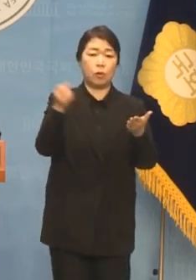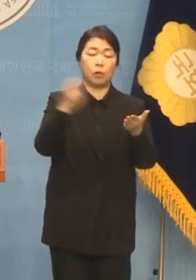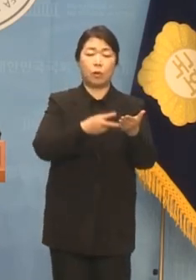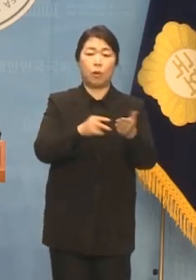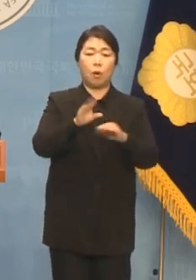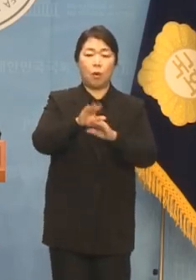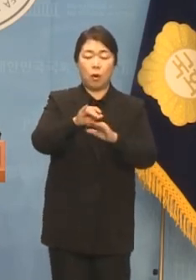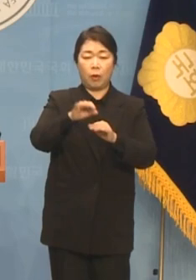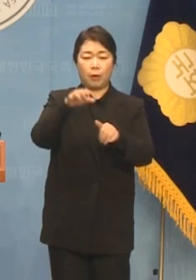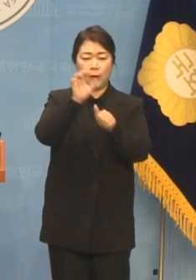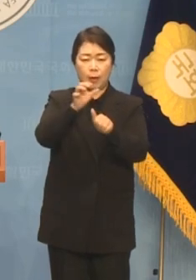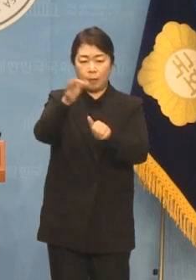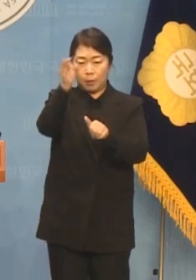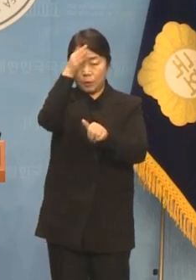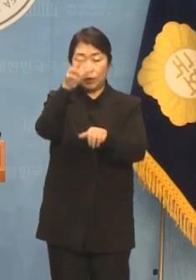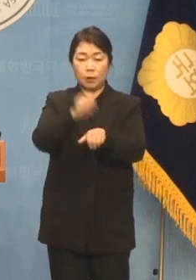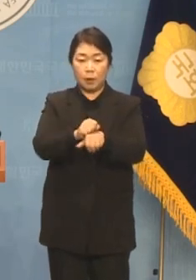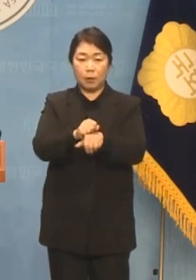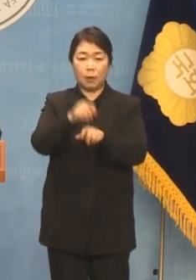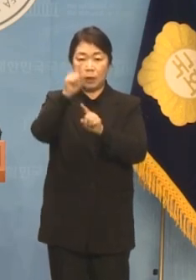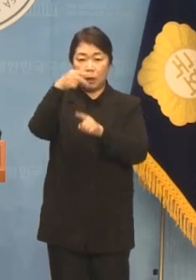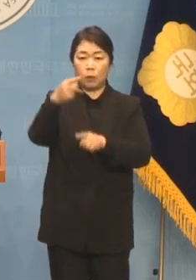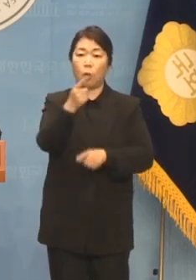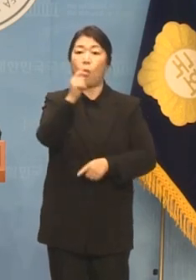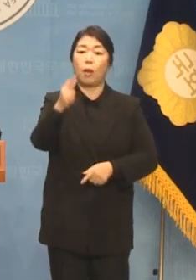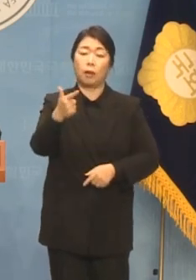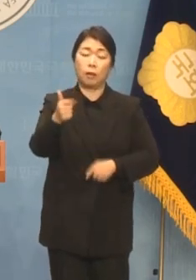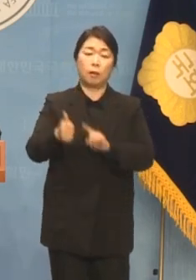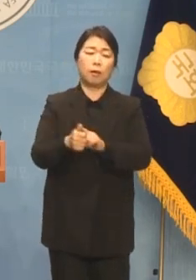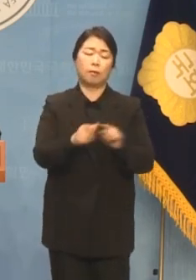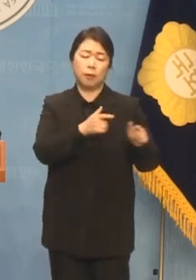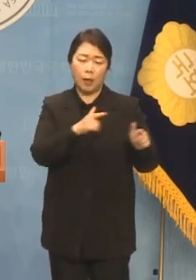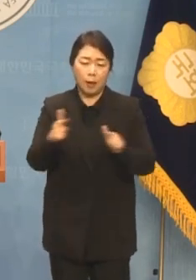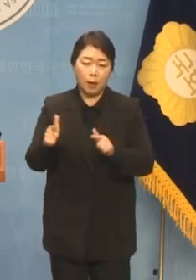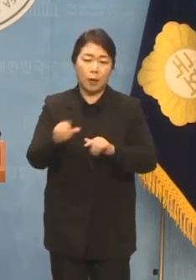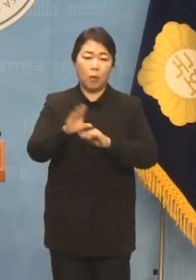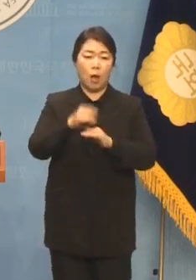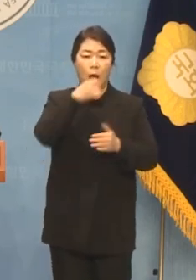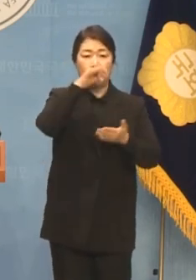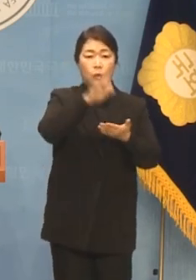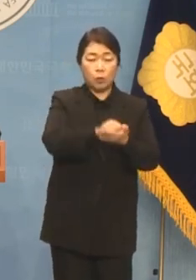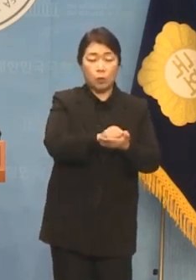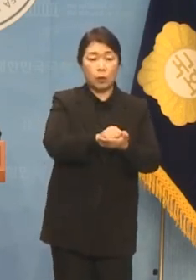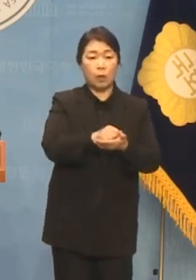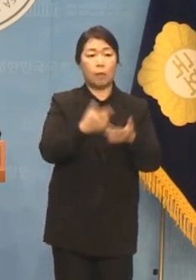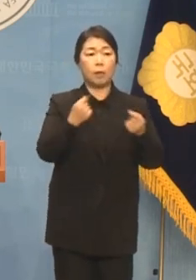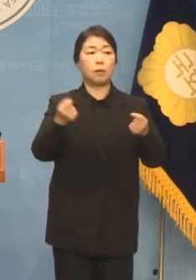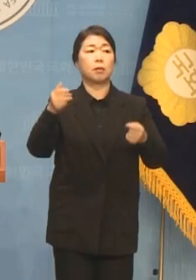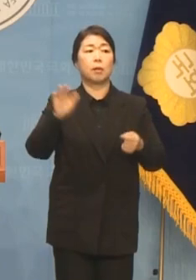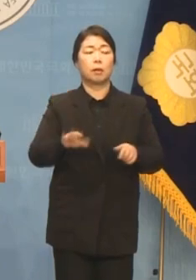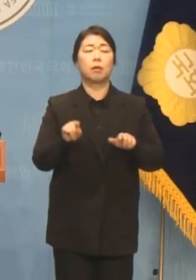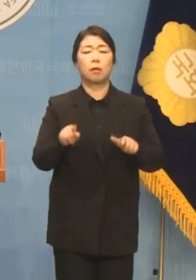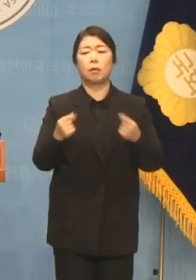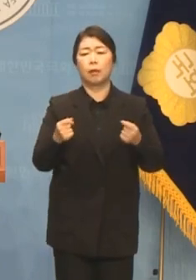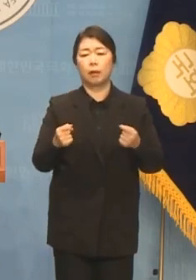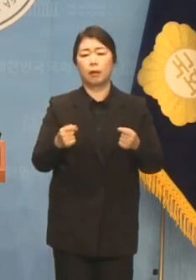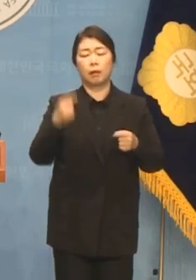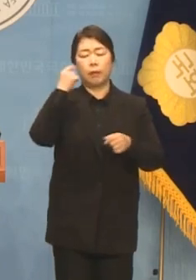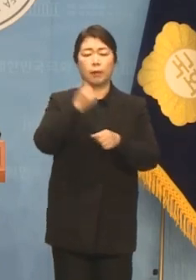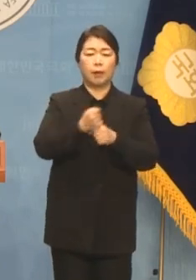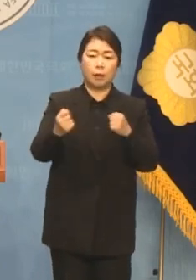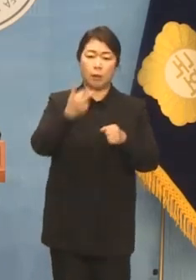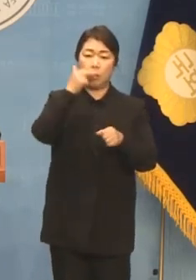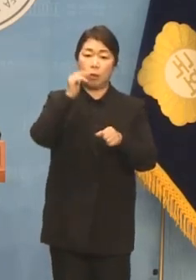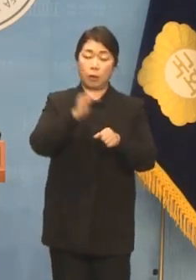기술자 이동강 정말 다양한 언론 독재를 받지만 이렇게 황당하고